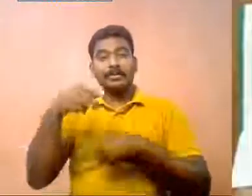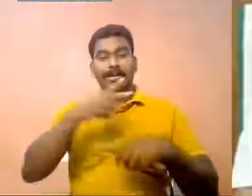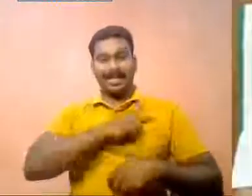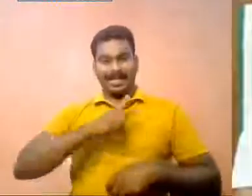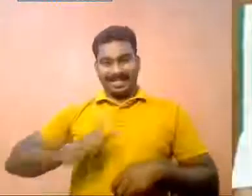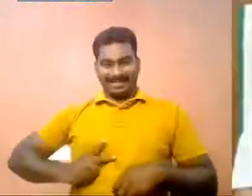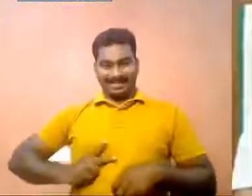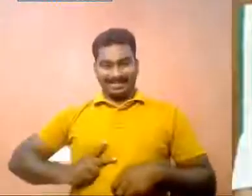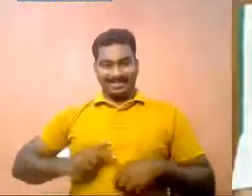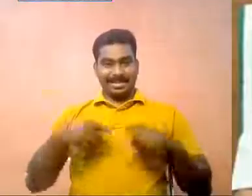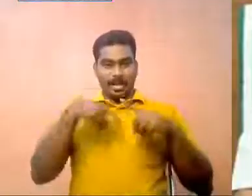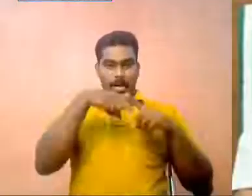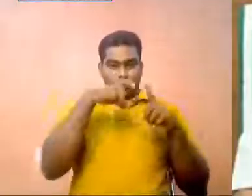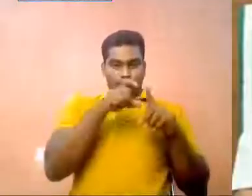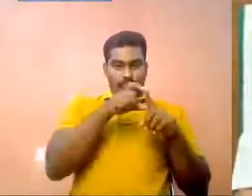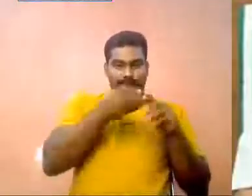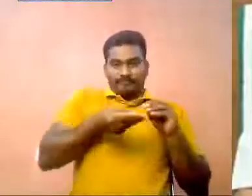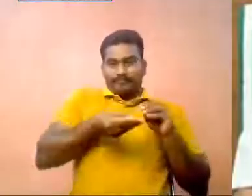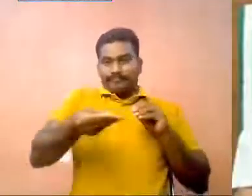കർണാടകത്തെയായിരുന്നു.